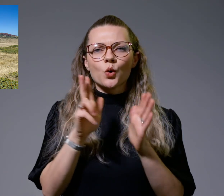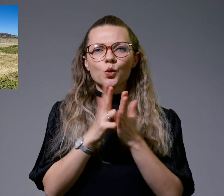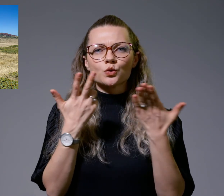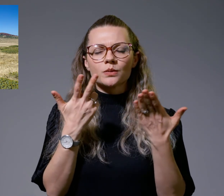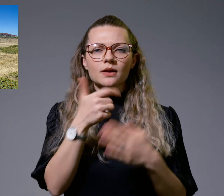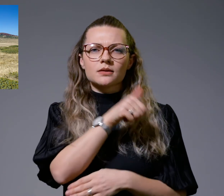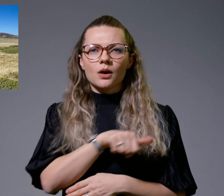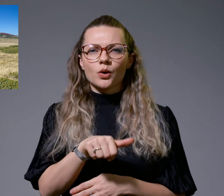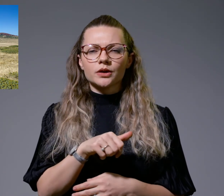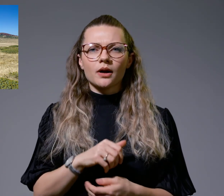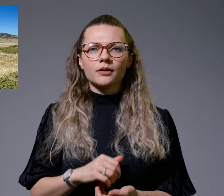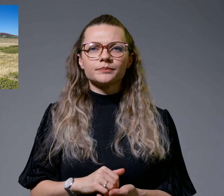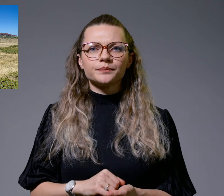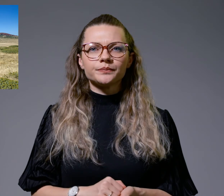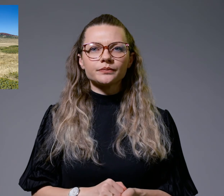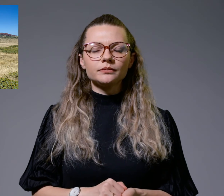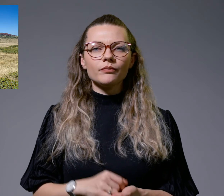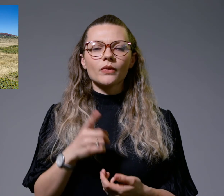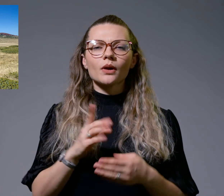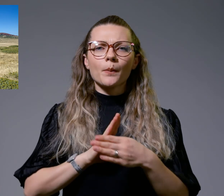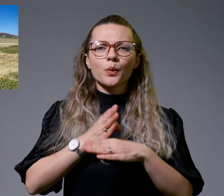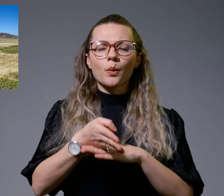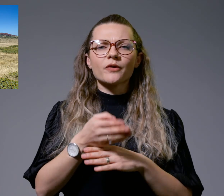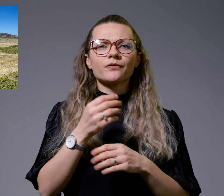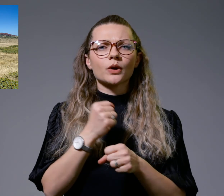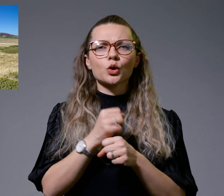1918 година. Пробивот на Доброполе се